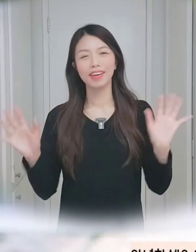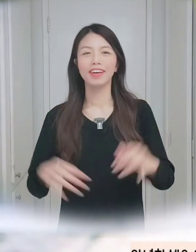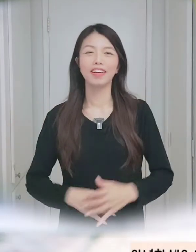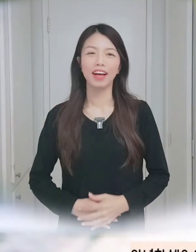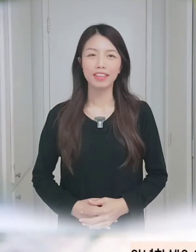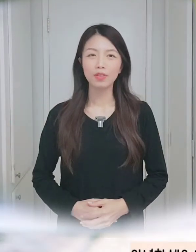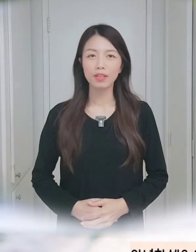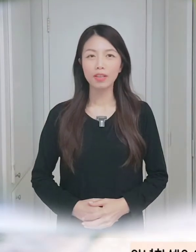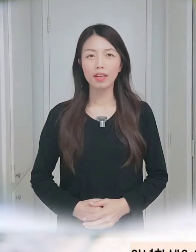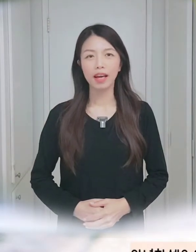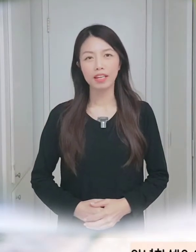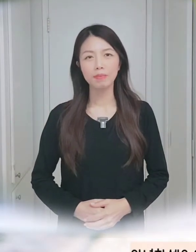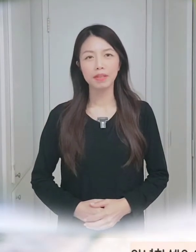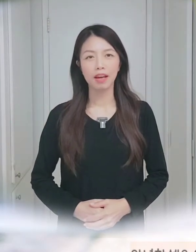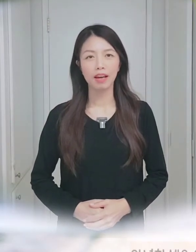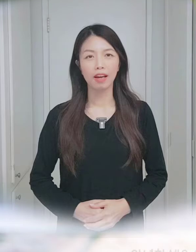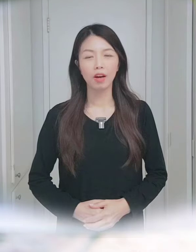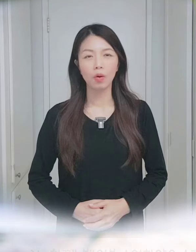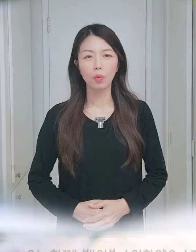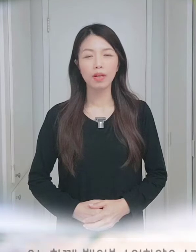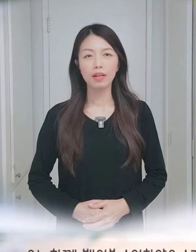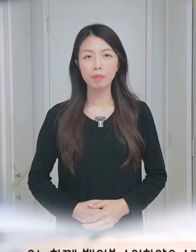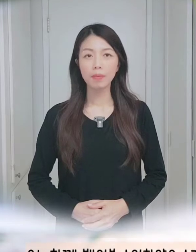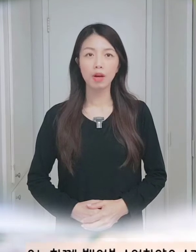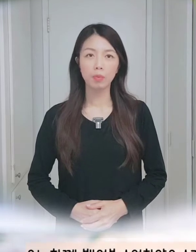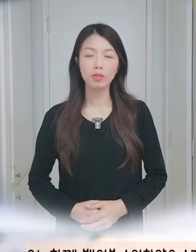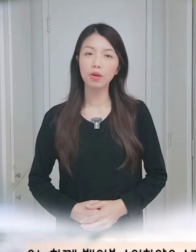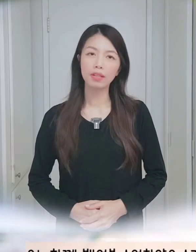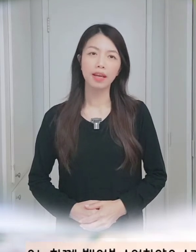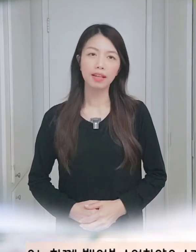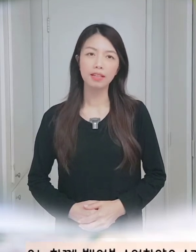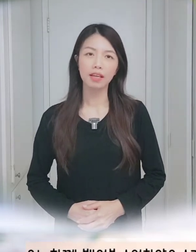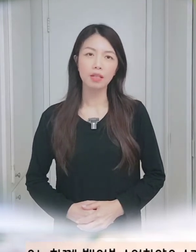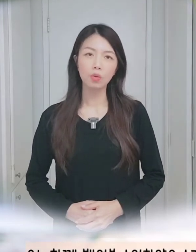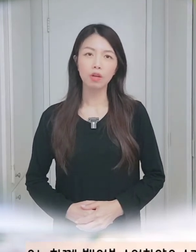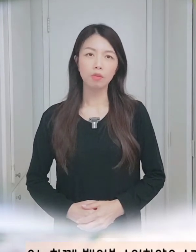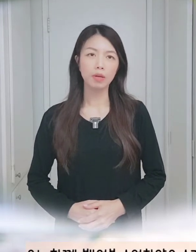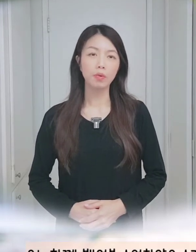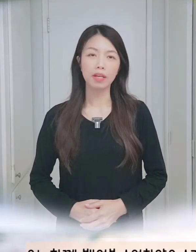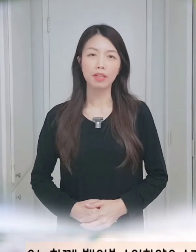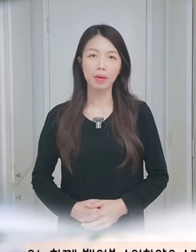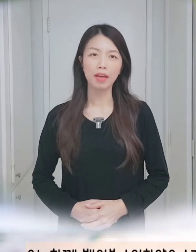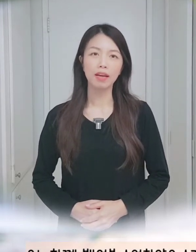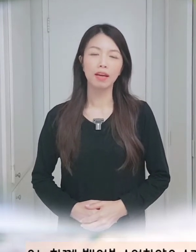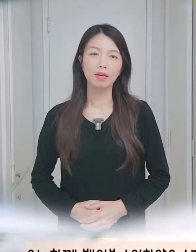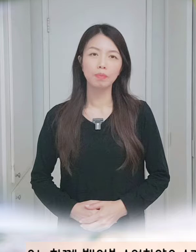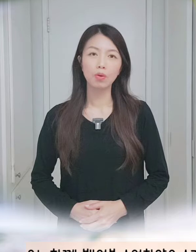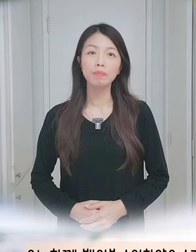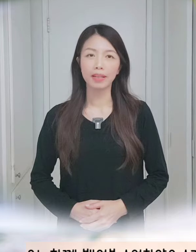안녕하세요. 아티조아 채널의 다이앤입니다. 오늘 함께 배워볼 수어 찬양은 송경민